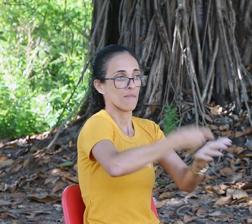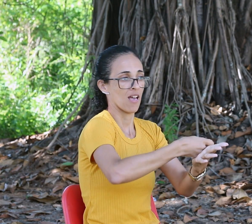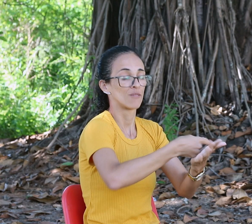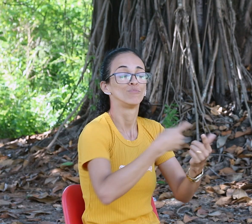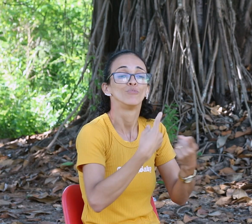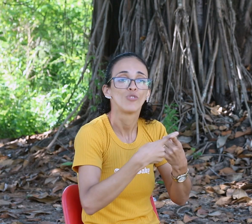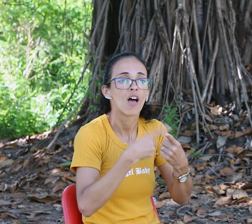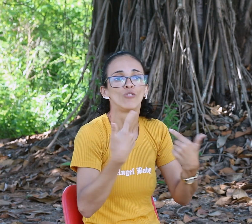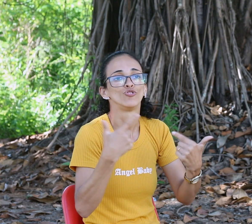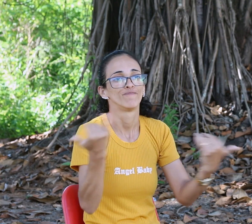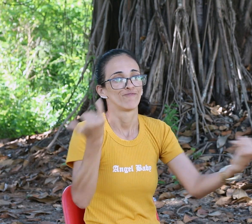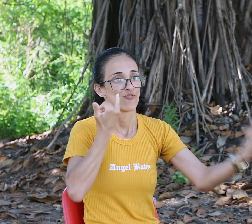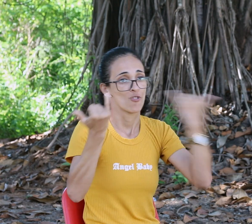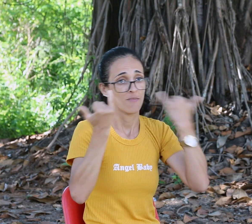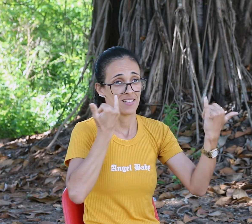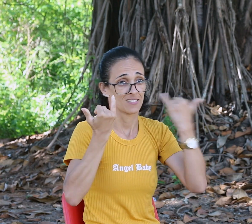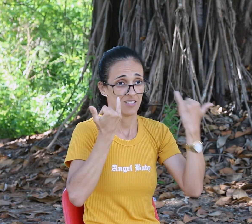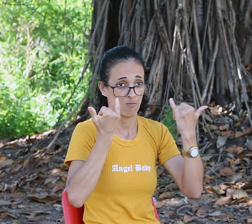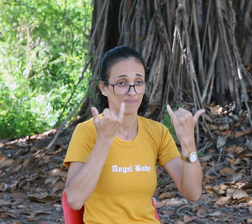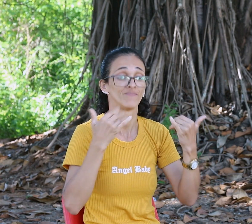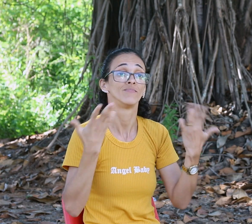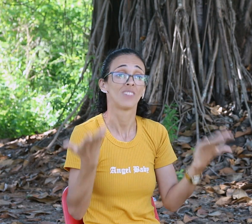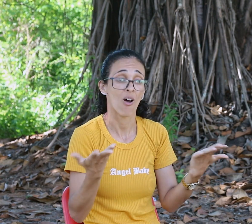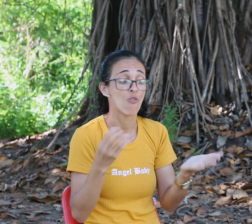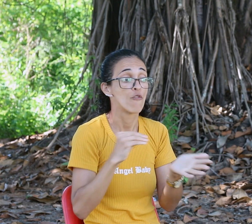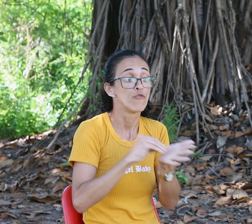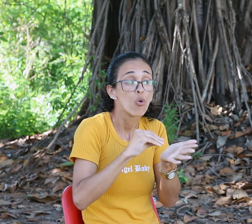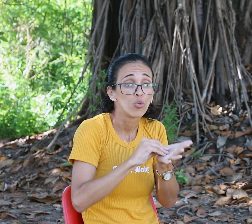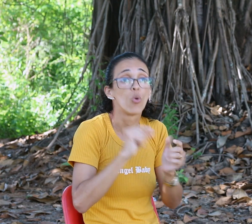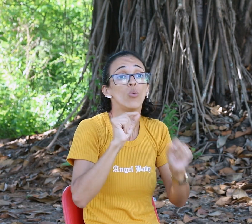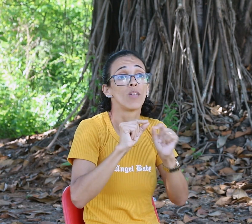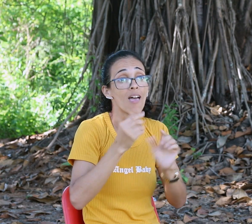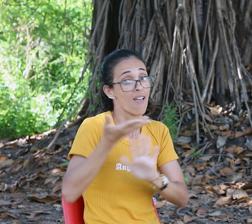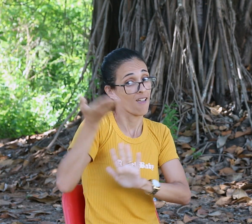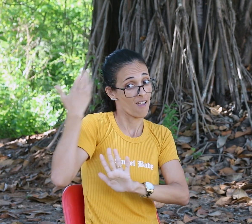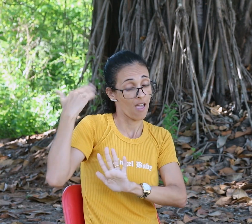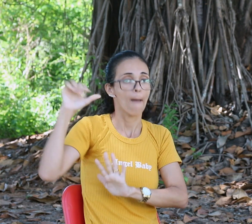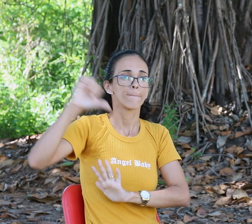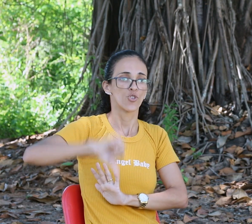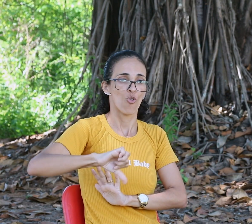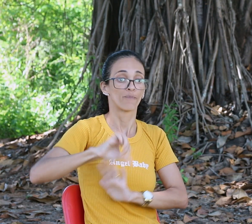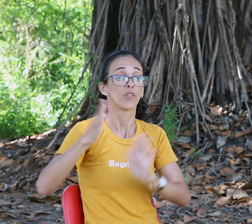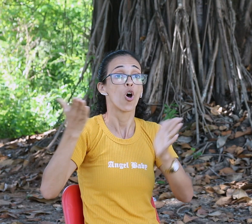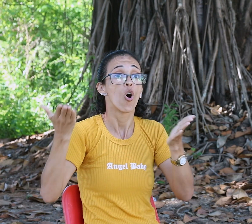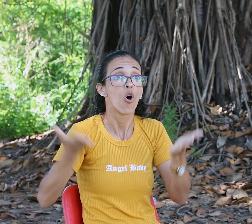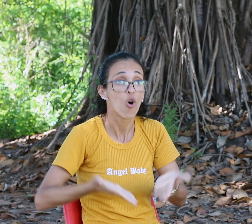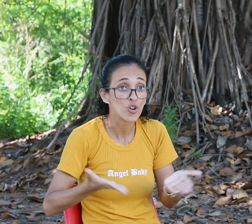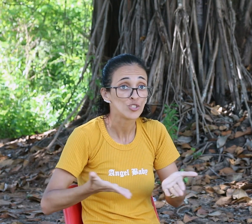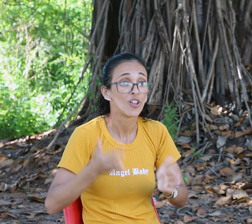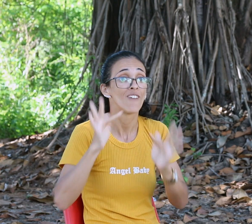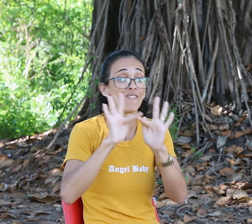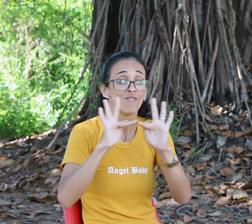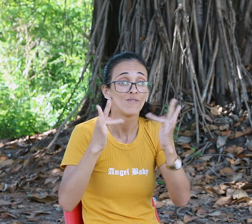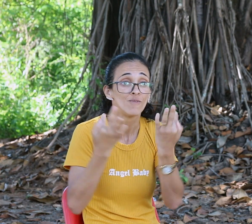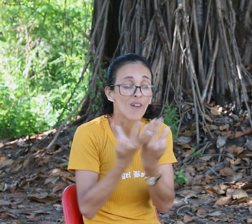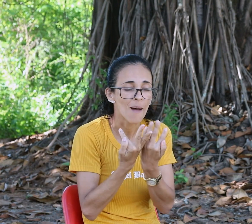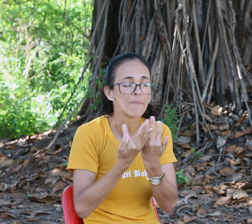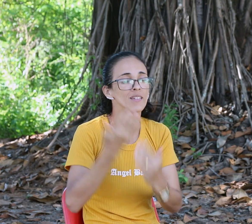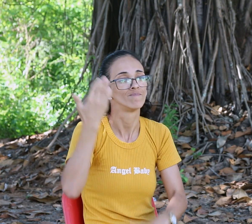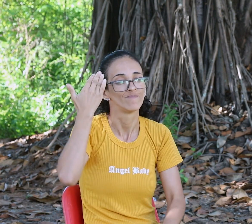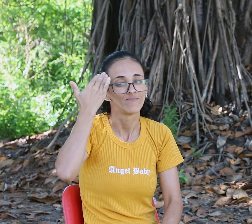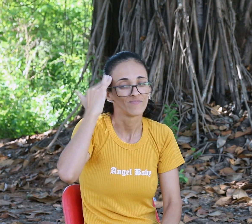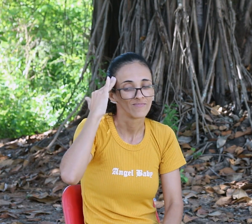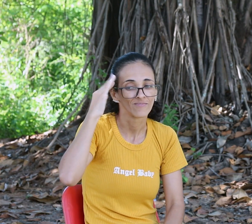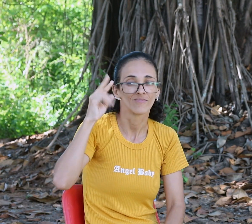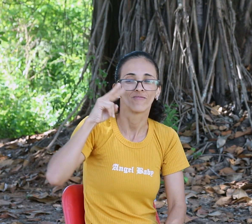médico utilizar a obrigatoriedade de utilizar o implante, o aparelho, a gente não tinha essas informações. Então antes a gente não teve